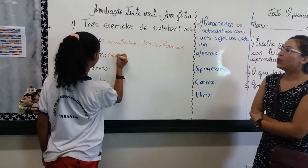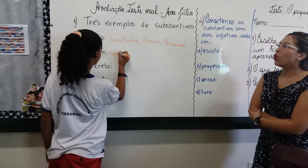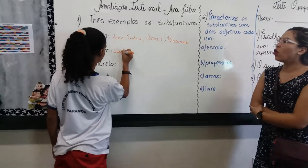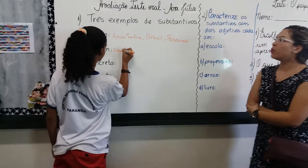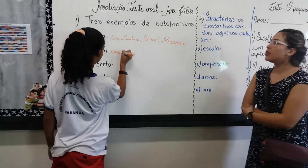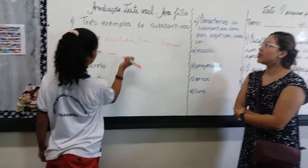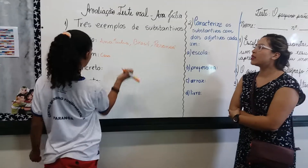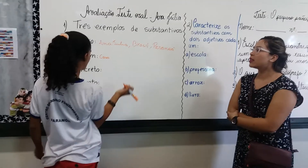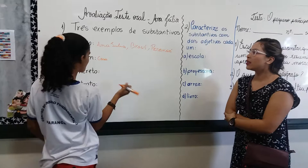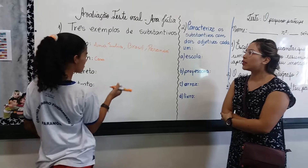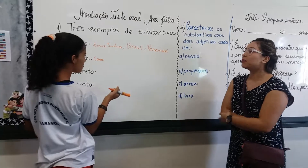Nomes